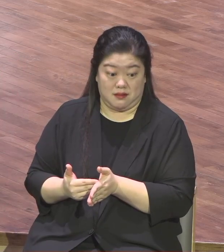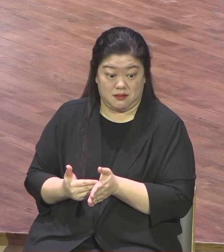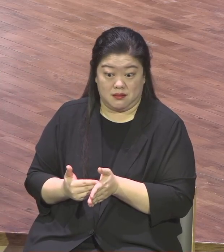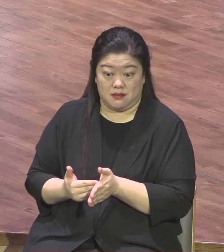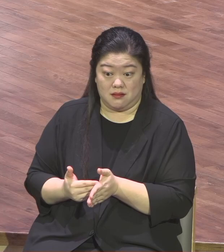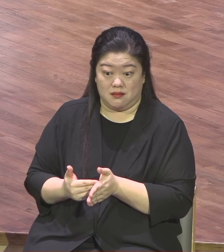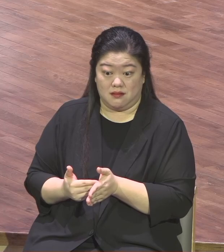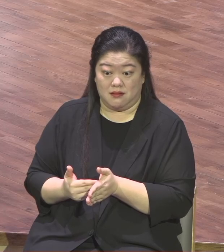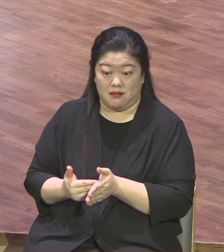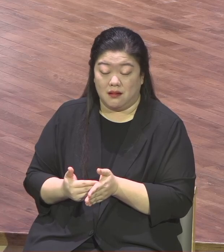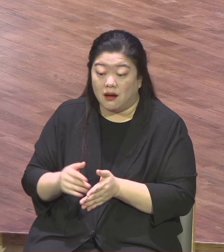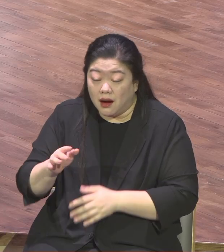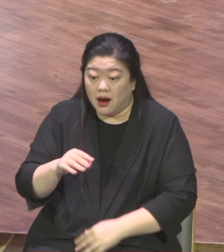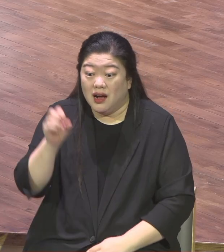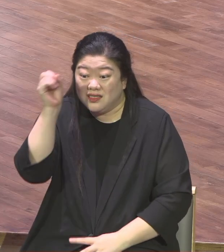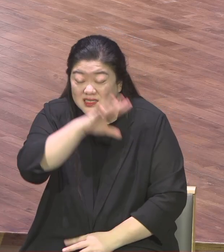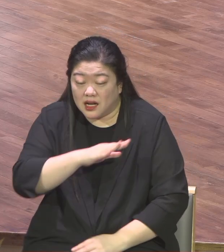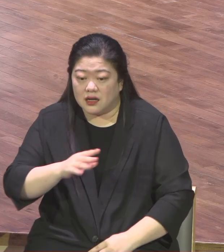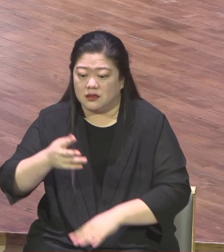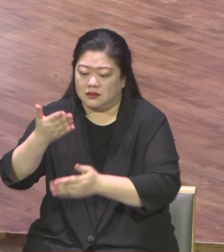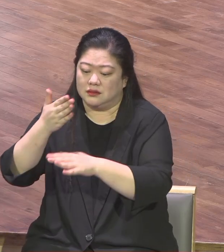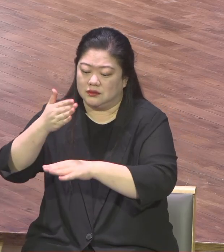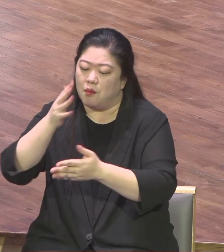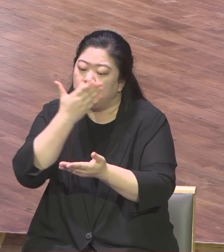찬송하려다 흥분해가지고 흥분해서